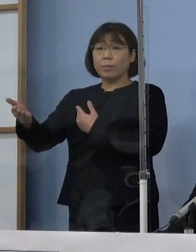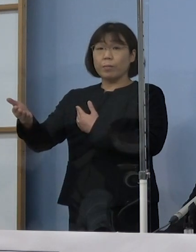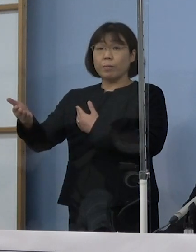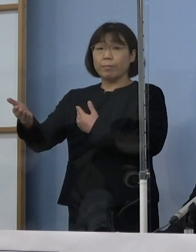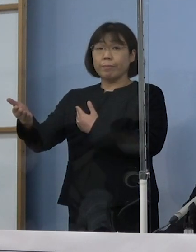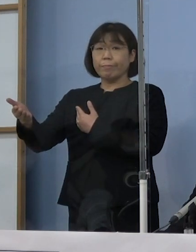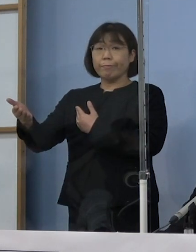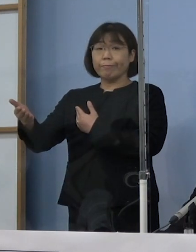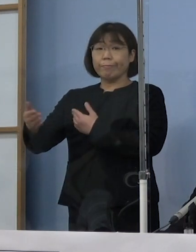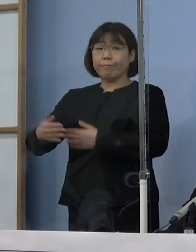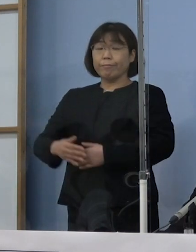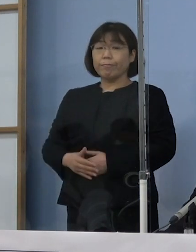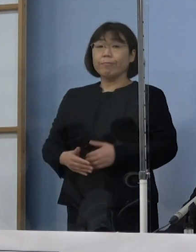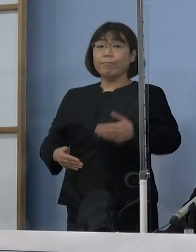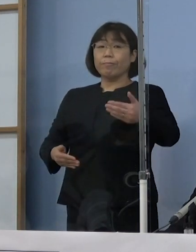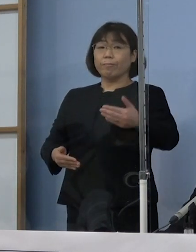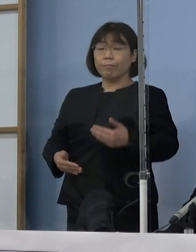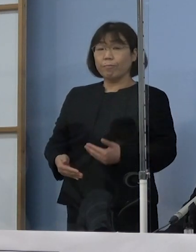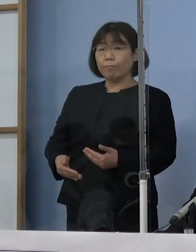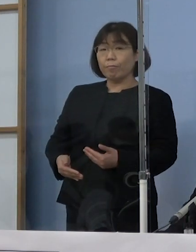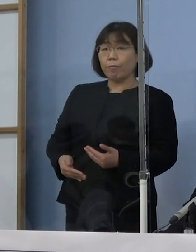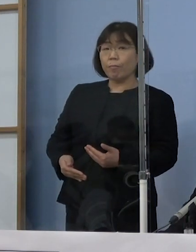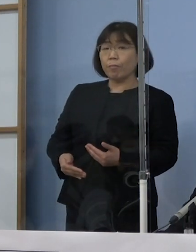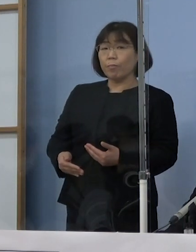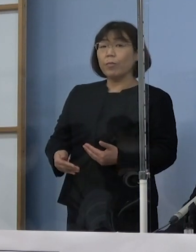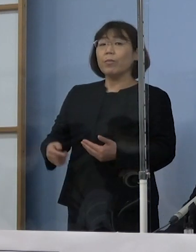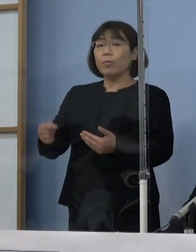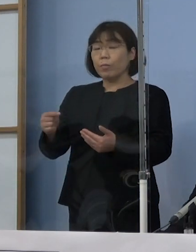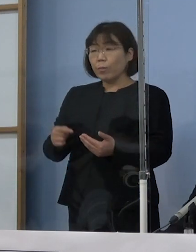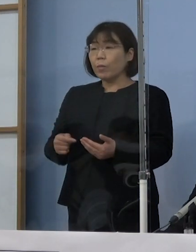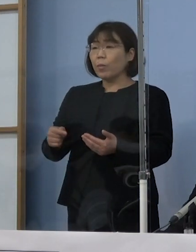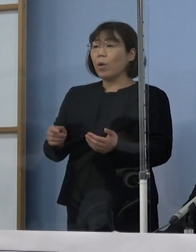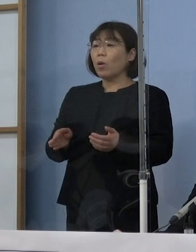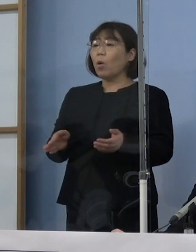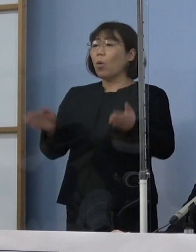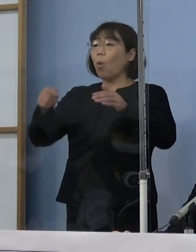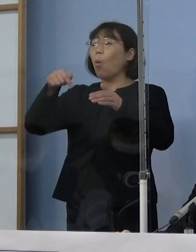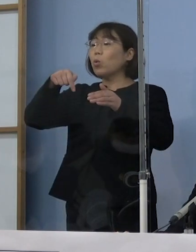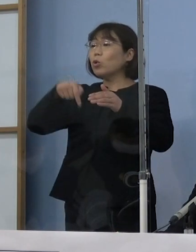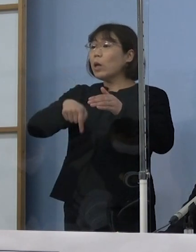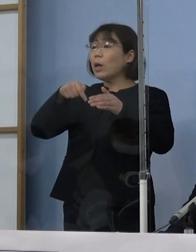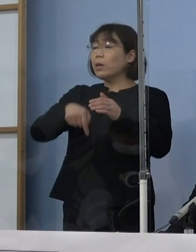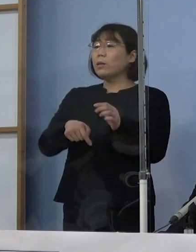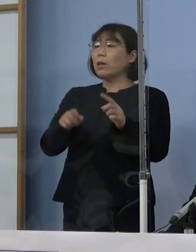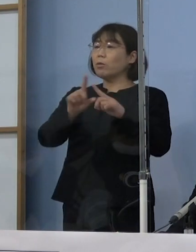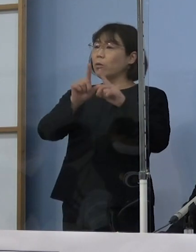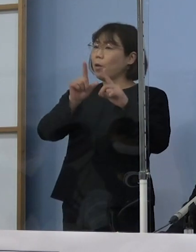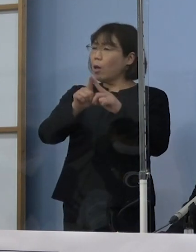質問 のある方 さんいらっしゃいますか。 はい。 25例目の 内 施設 の